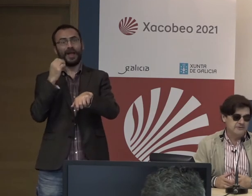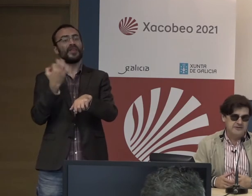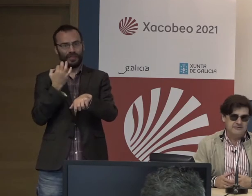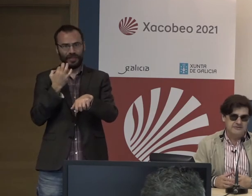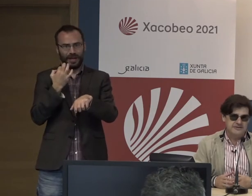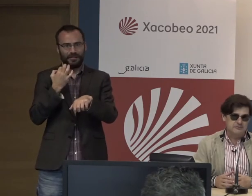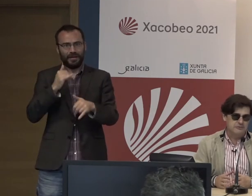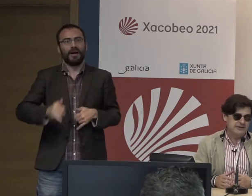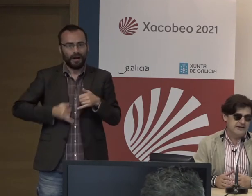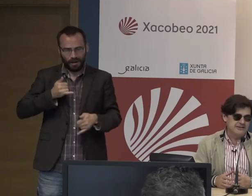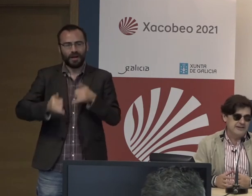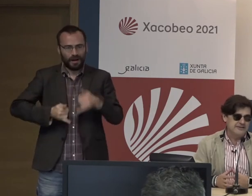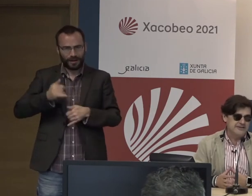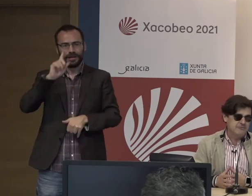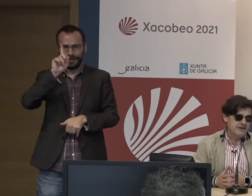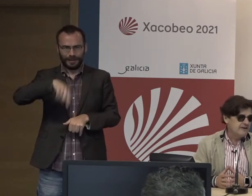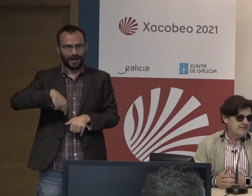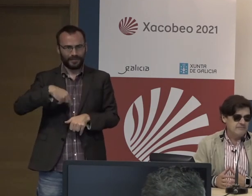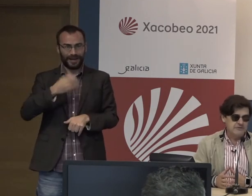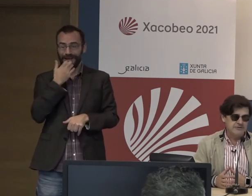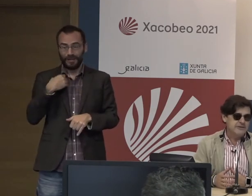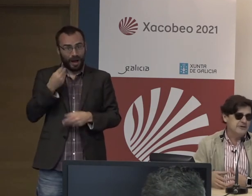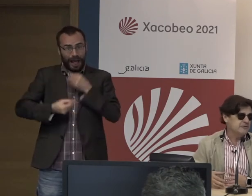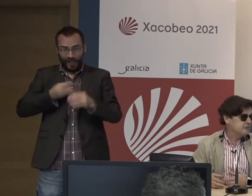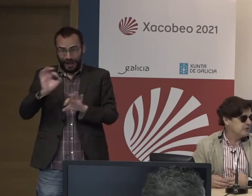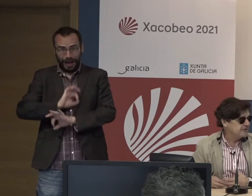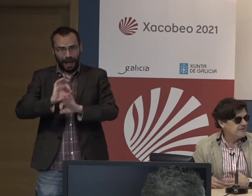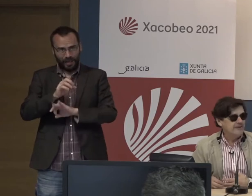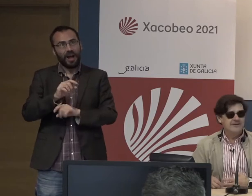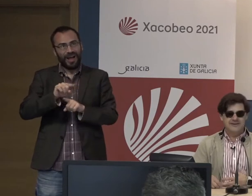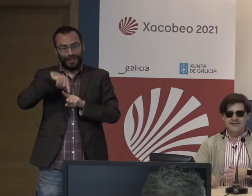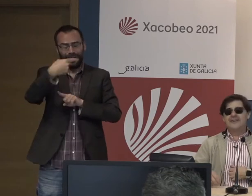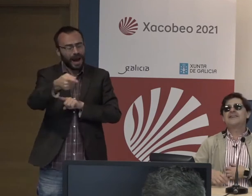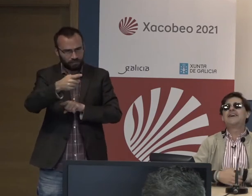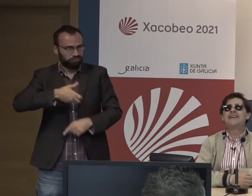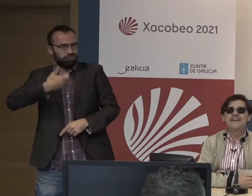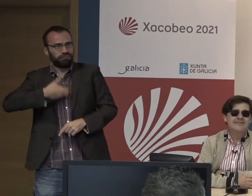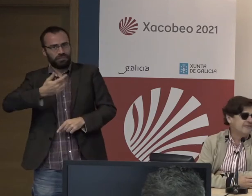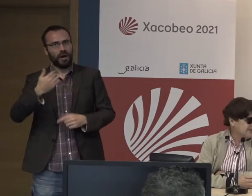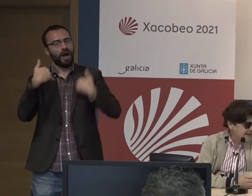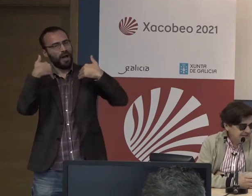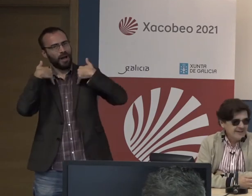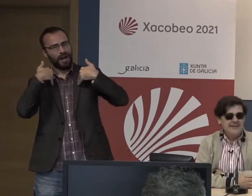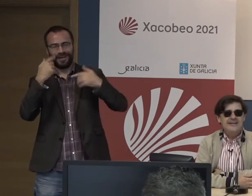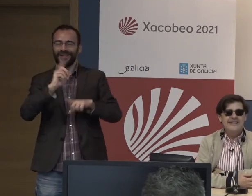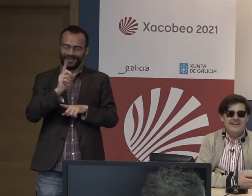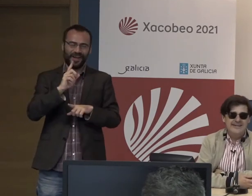dos platos. Si no, si tú no pedaleas, el de adelante se acuerda de bastantes cosas tuyas. Y por un